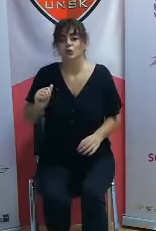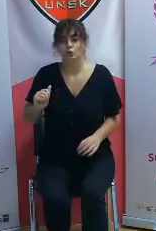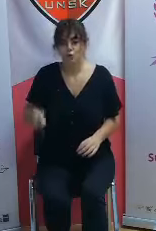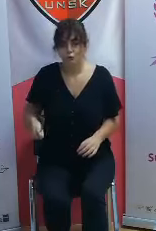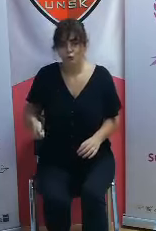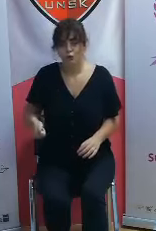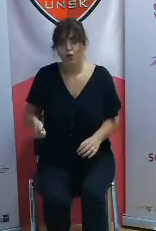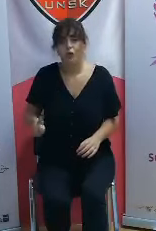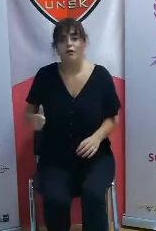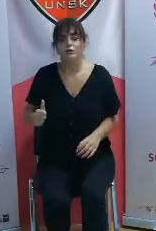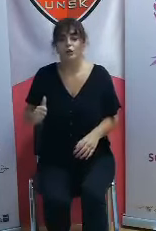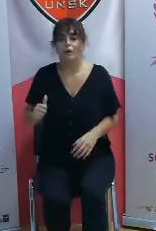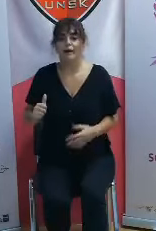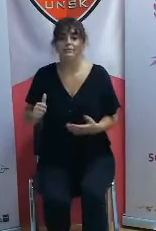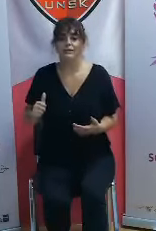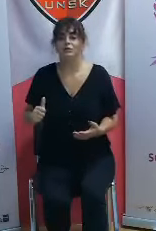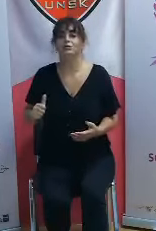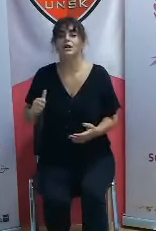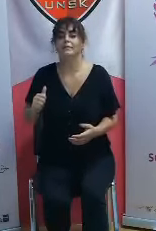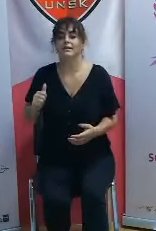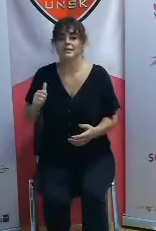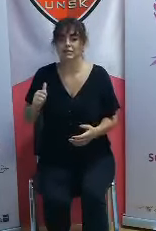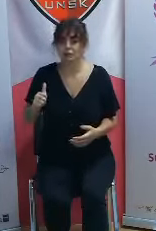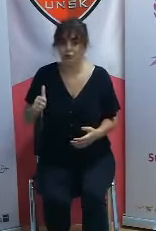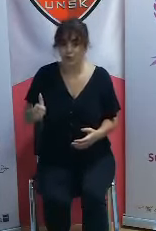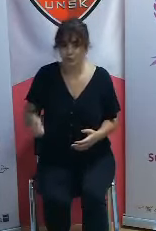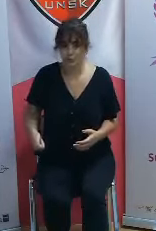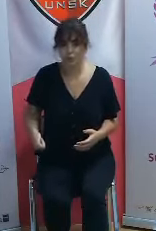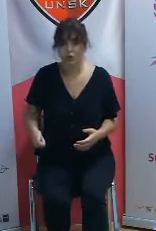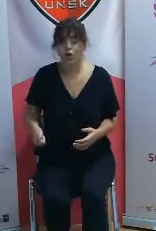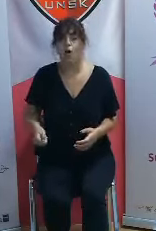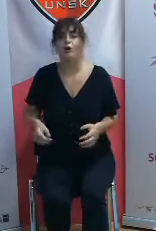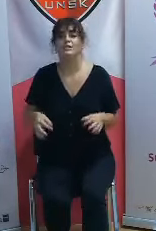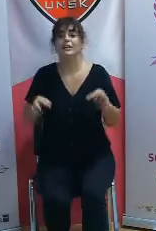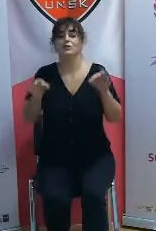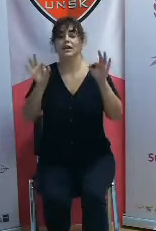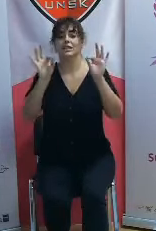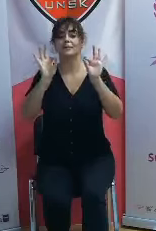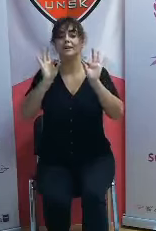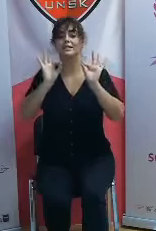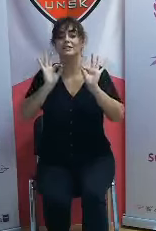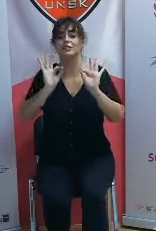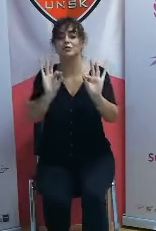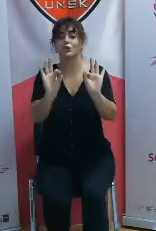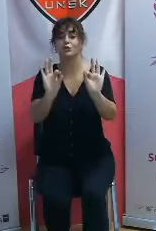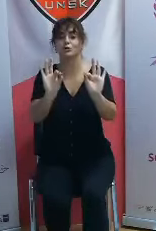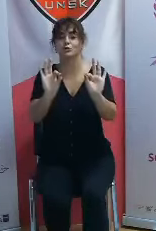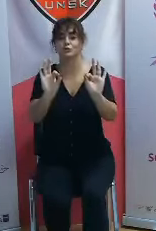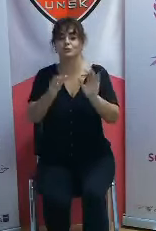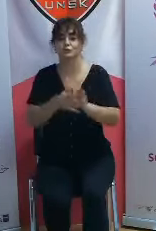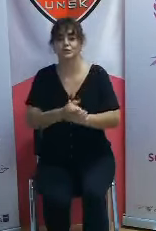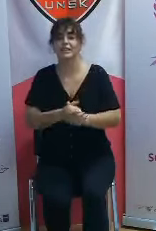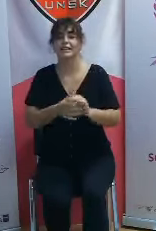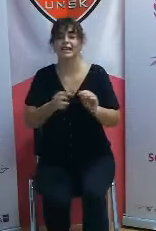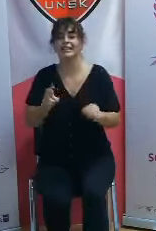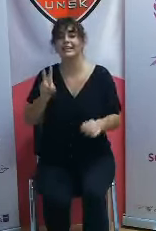Gün. Normal bir günden bahsediyorsak gün. Özel günlerden bahsediyorsak gün. Yani